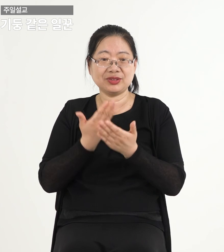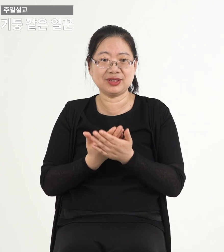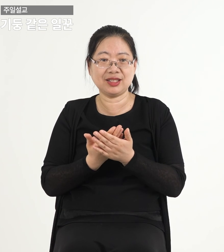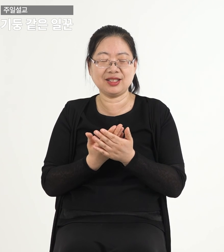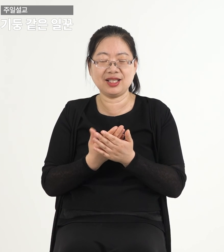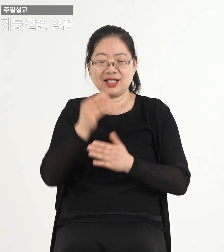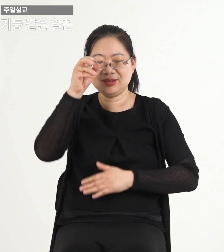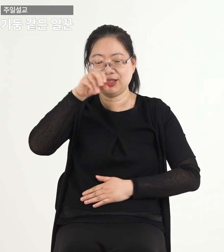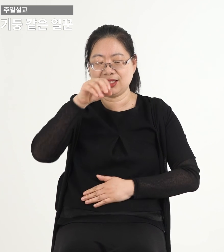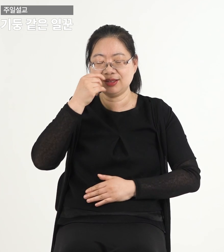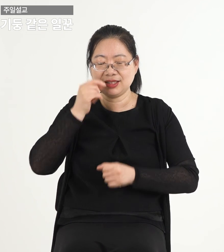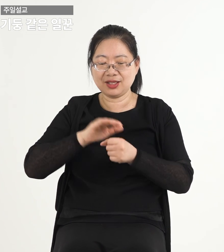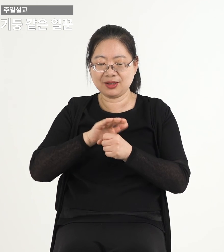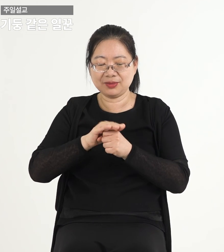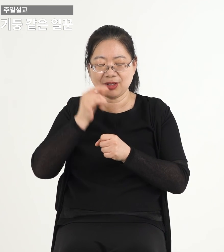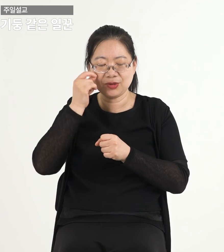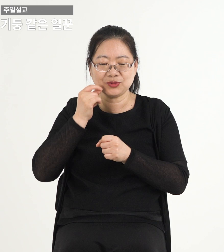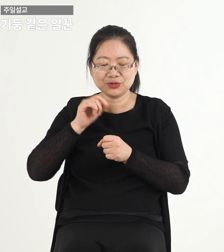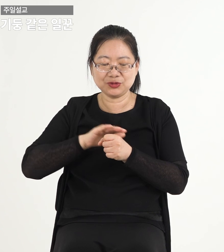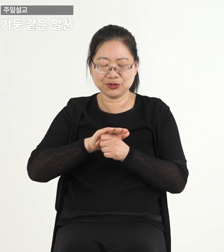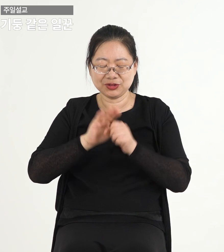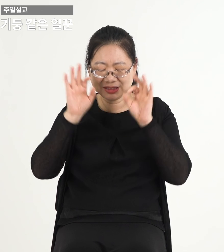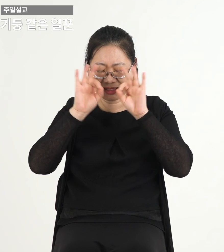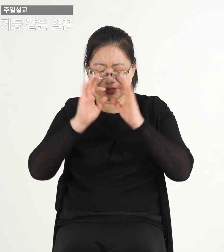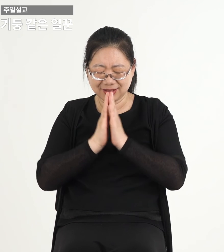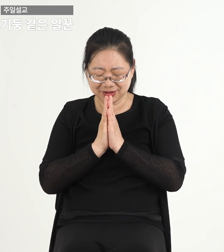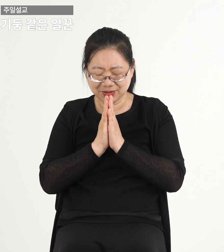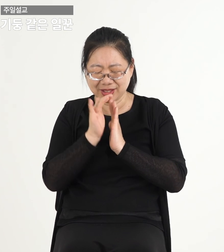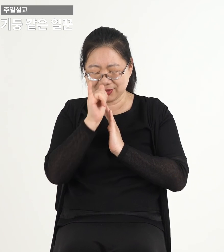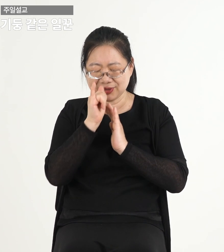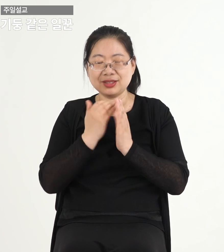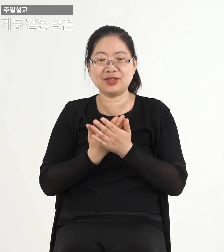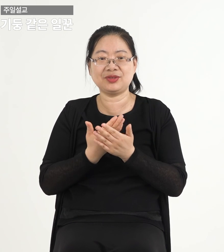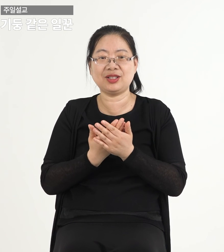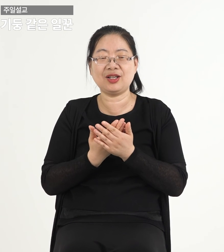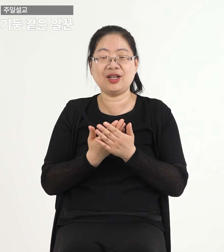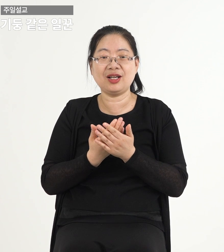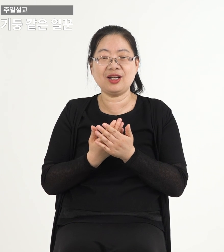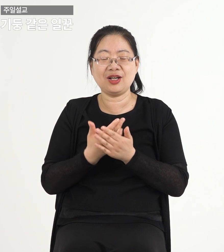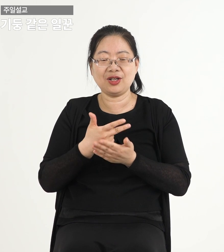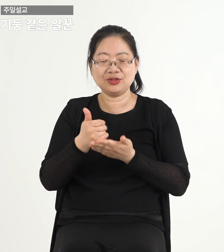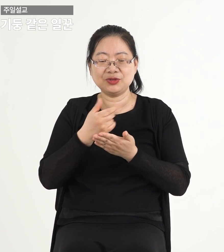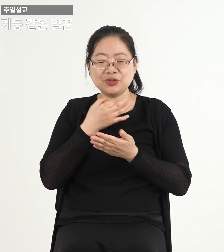자비와 긍휼을 구할 줄 아는 일꾼들이 되게 하여 주시옵소서. 우리